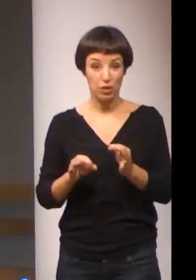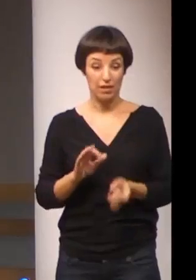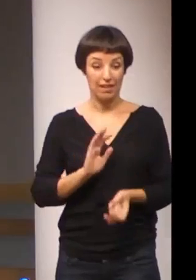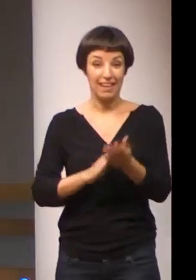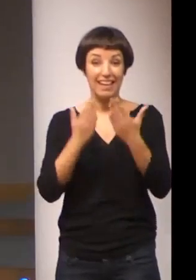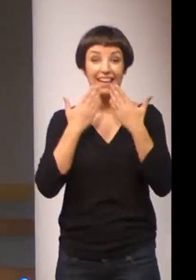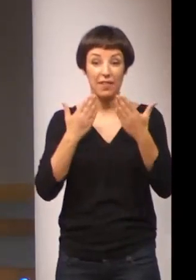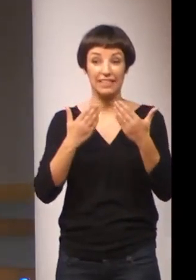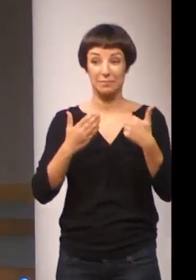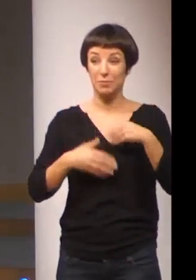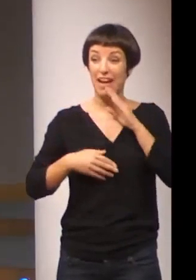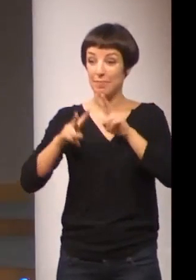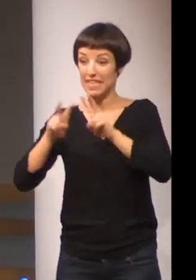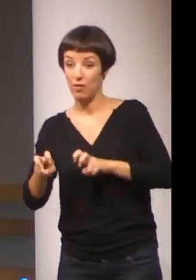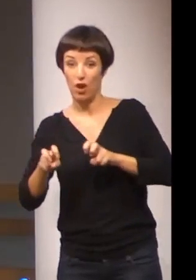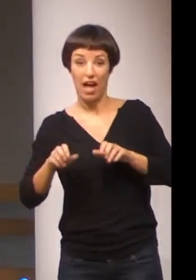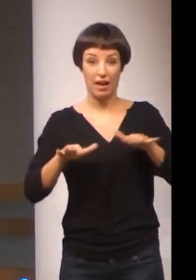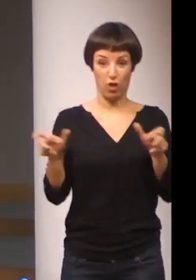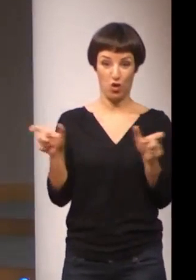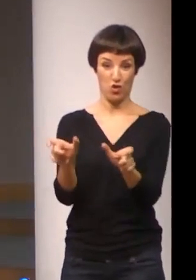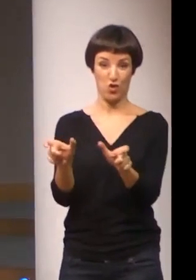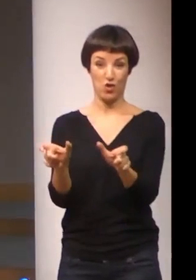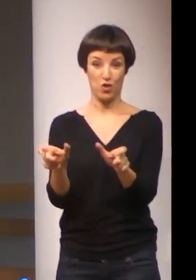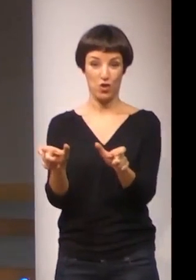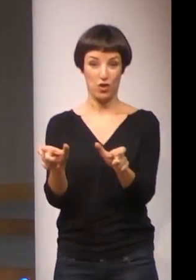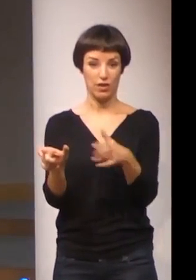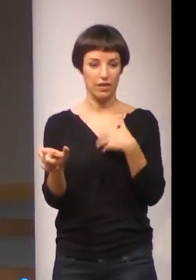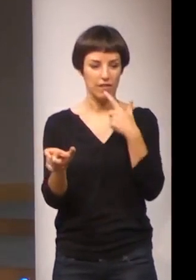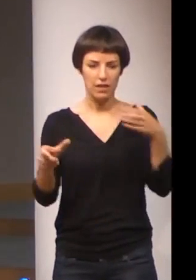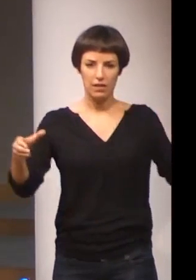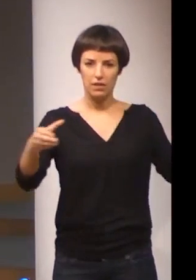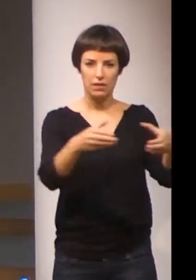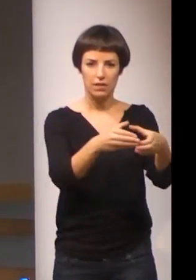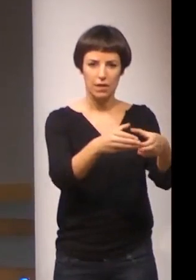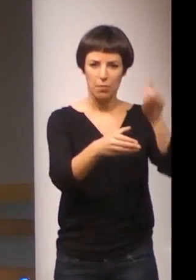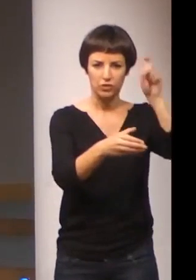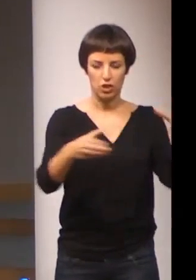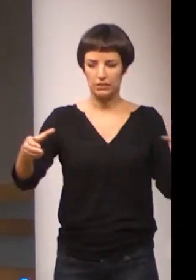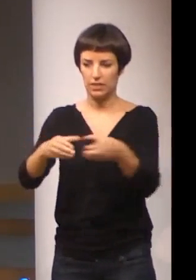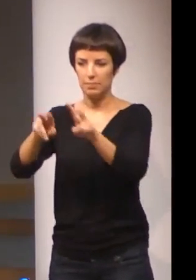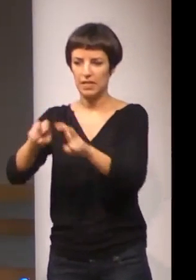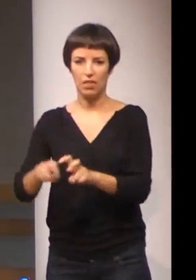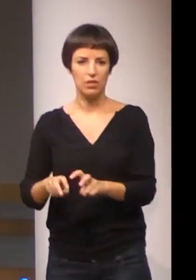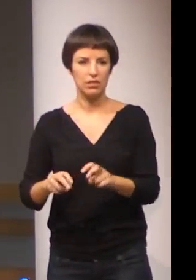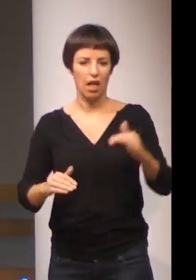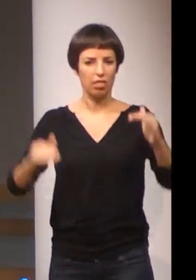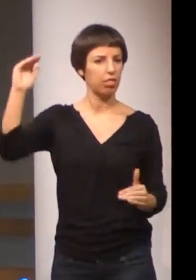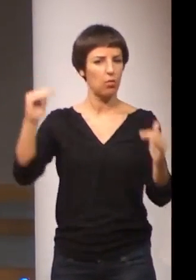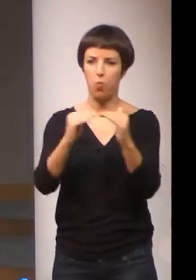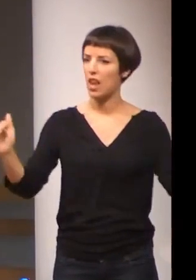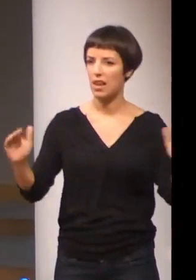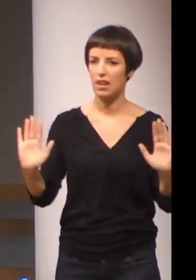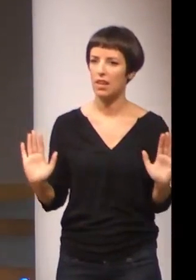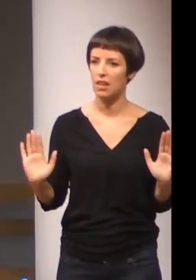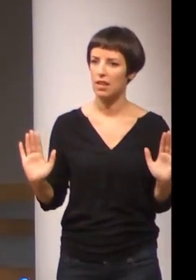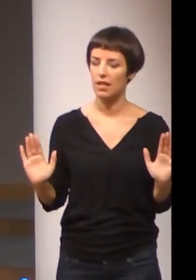a acción. Es decir, son personas de igual a igual con los investigadores, con las investigadoras y, por tanto,